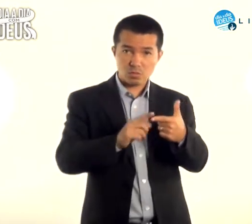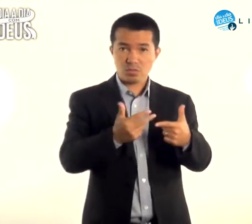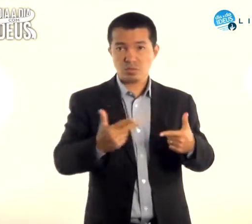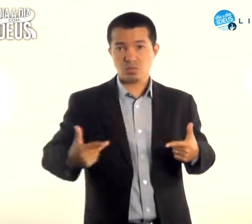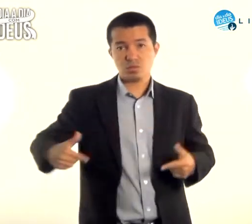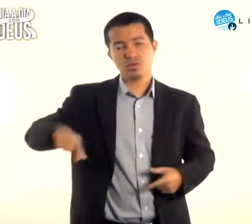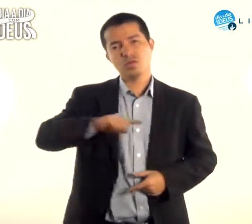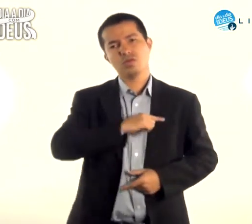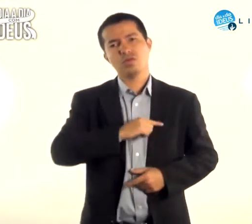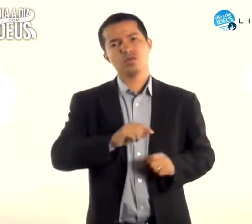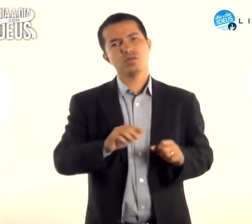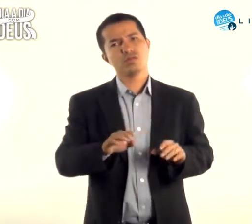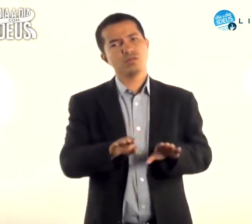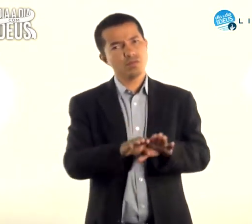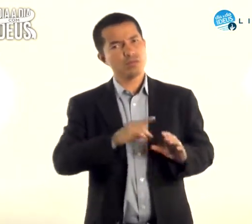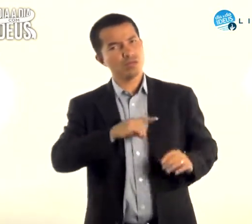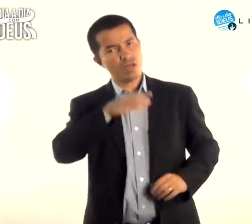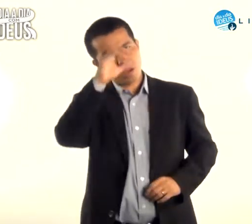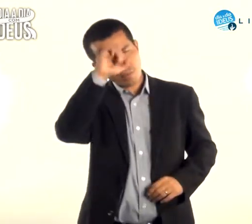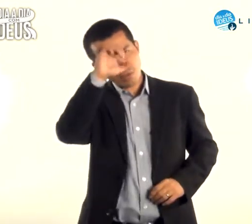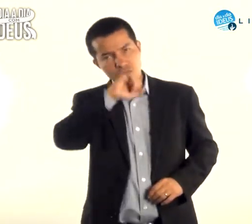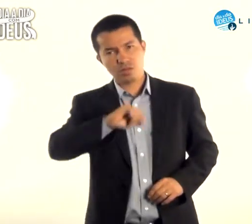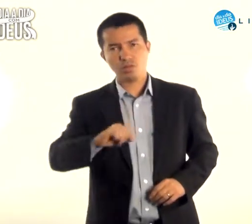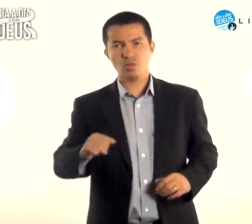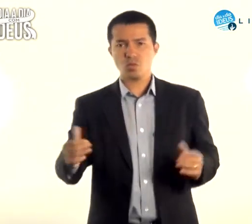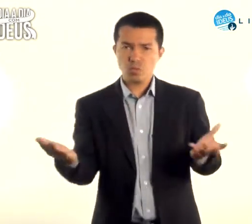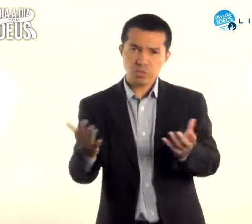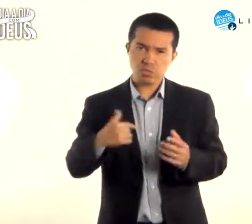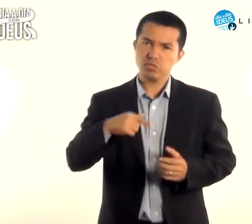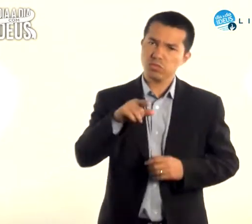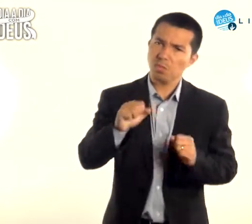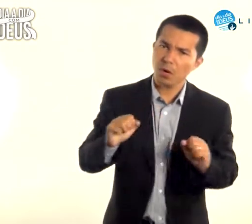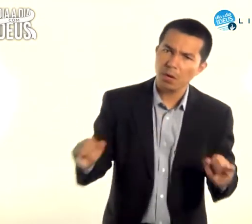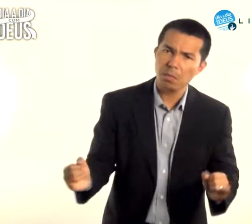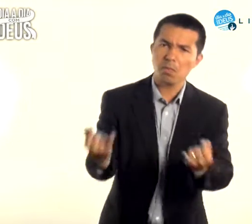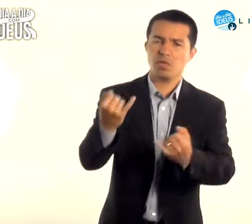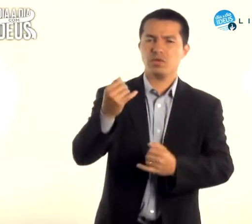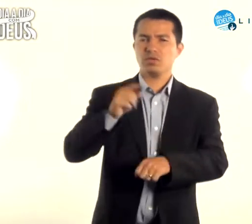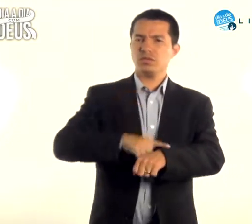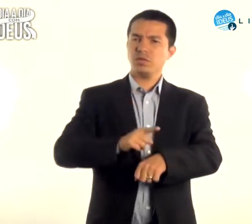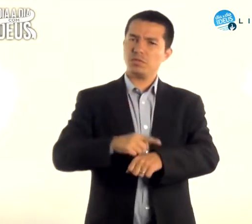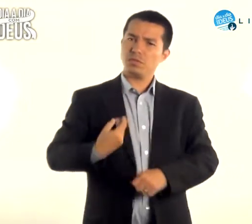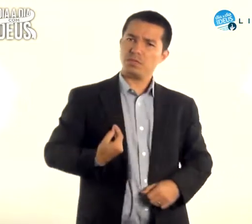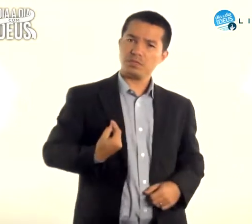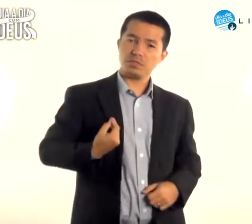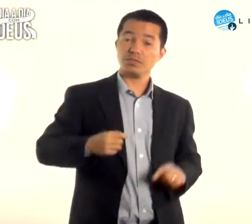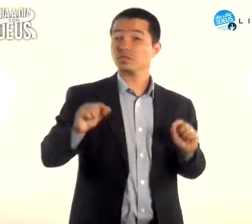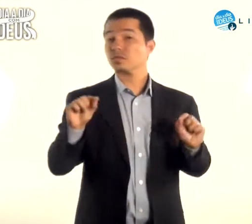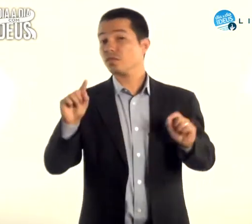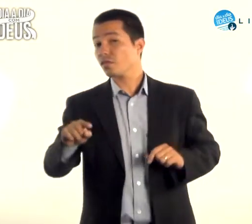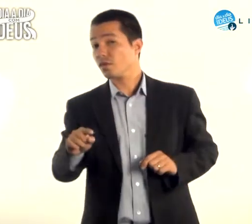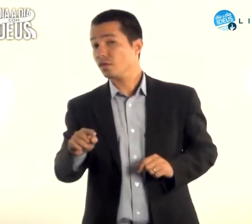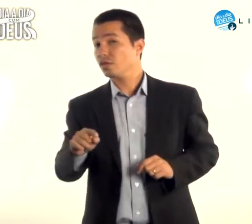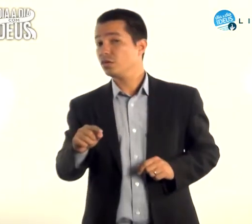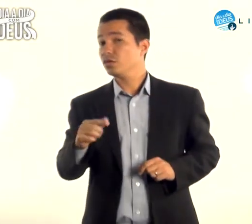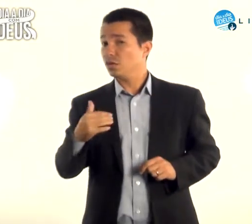conclusão que Salomão nos apresenta sobre aproveitar bem o tempo dessa vida é a seguinte: